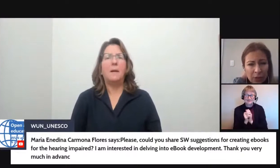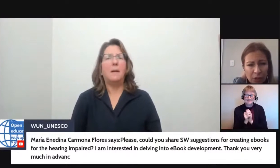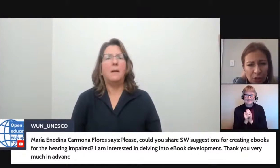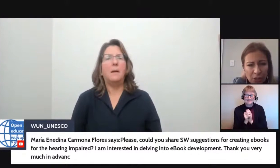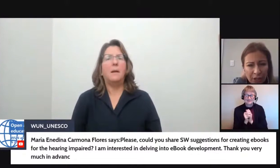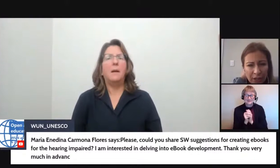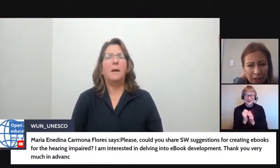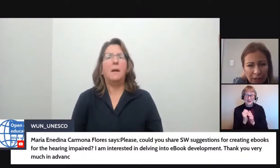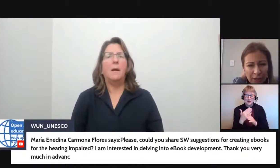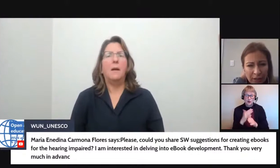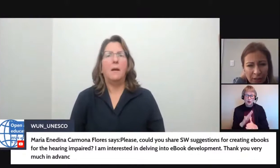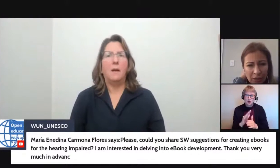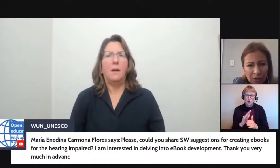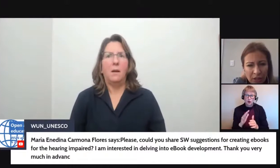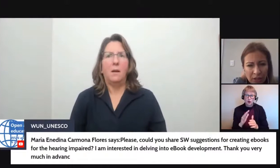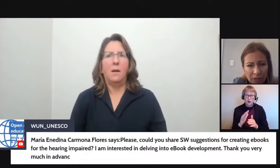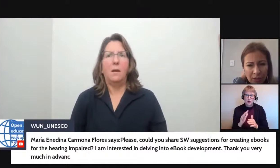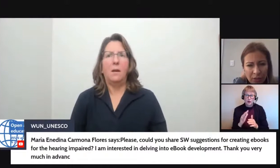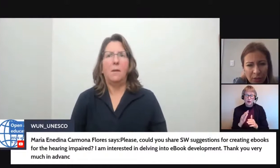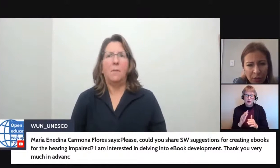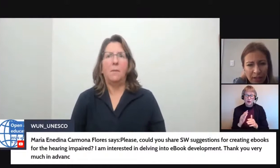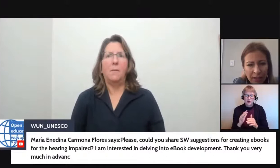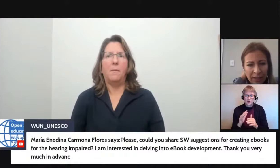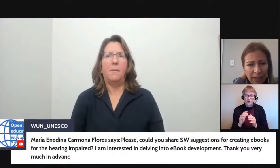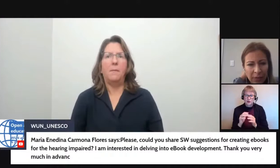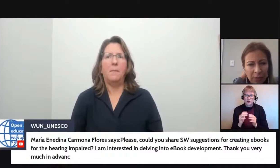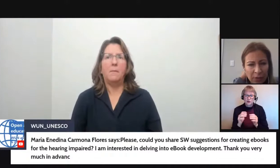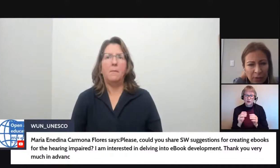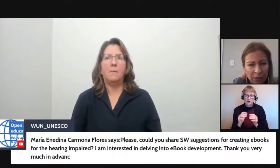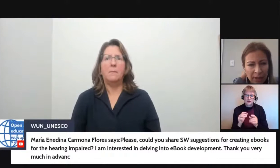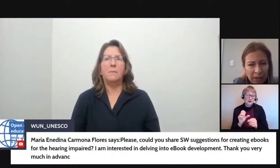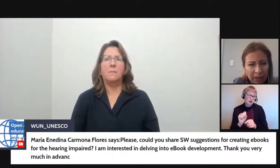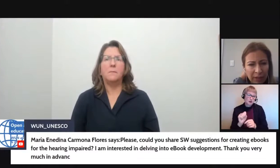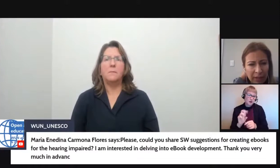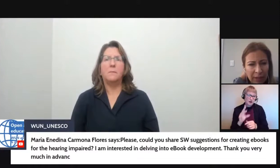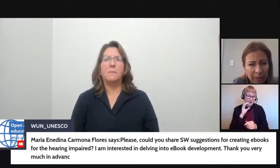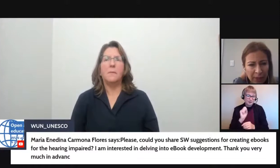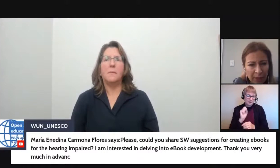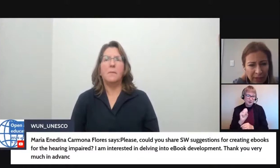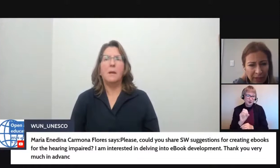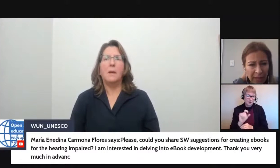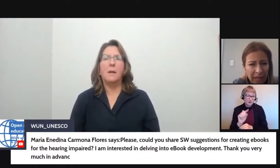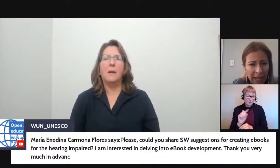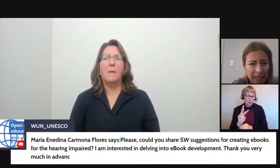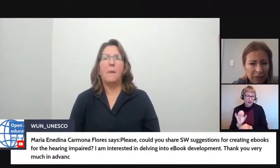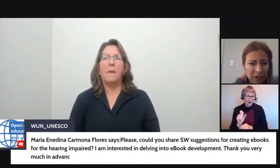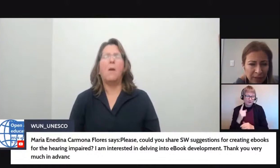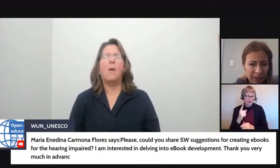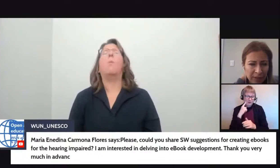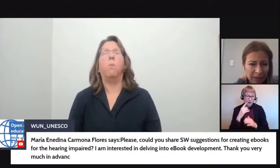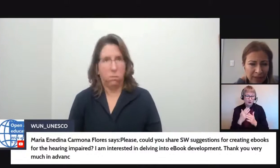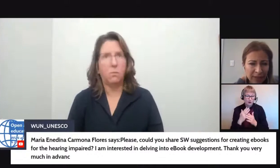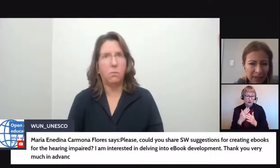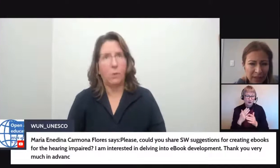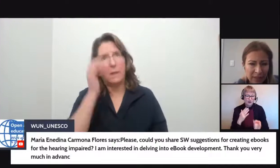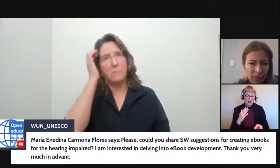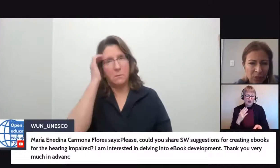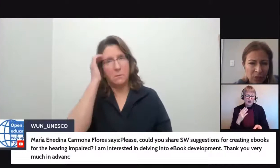los ebooks es a través de la plataforma Pressbooks. Y he estado muy impresionada con lo que puedo hacer con